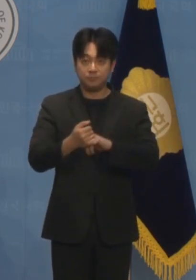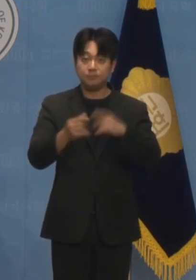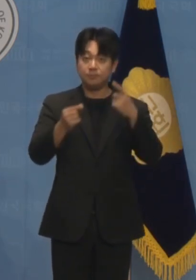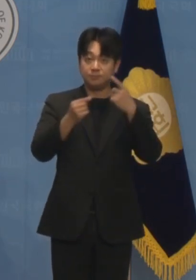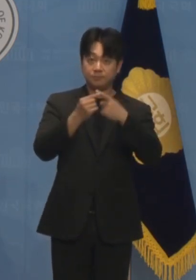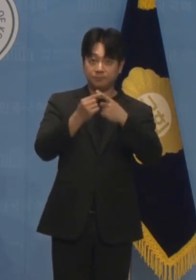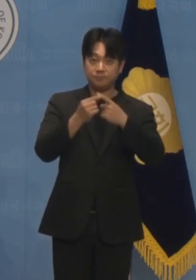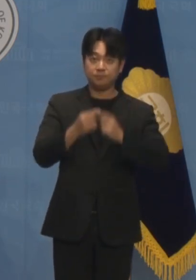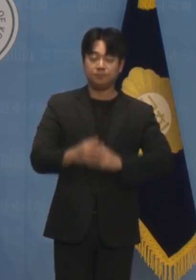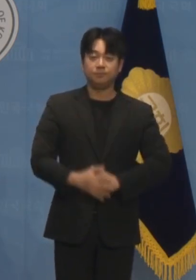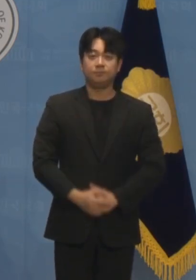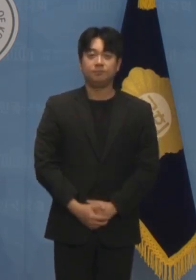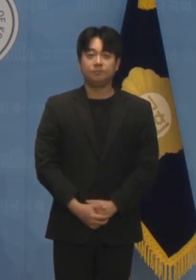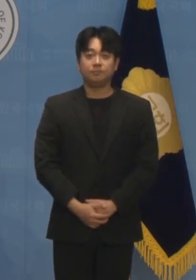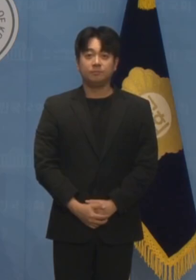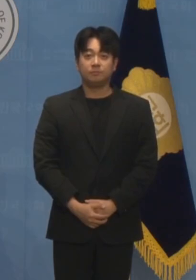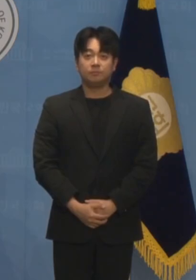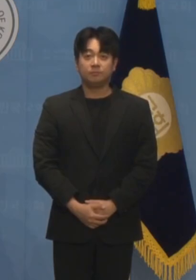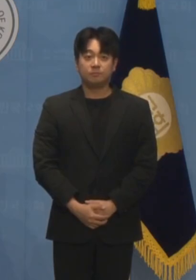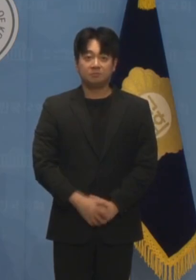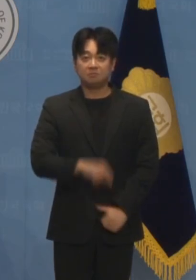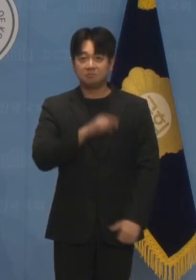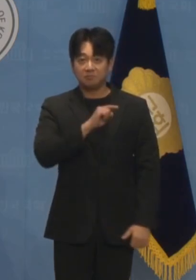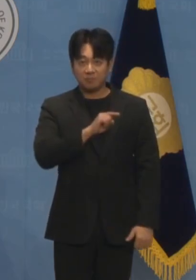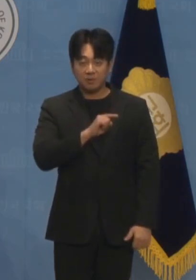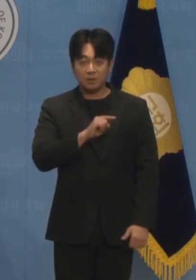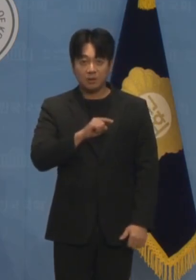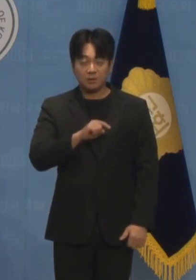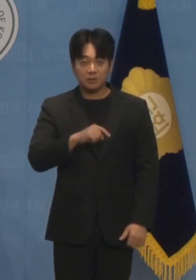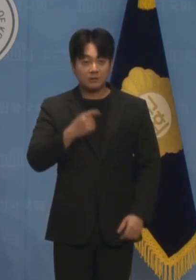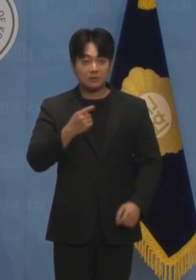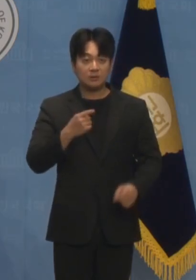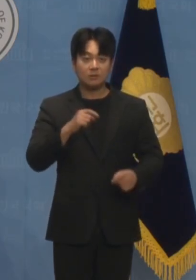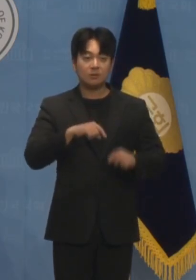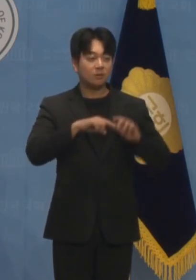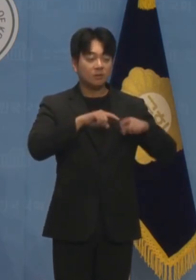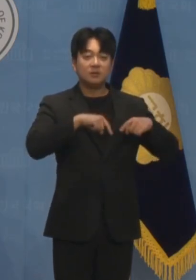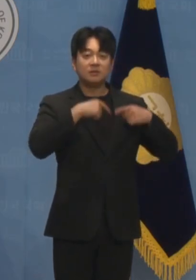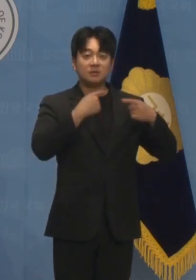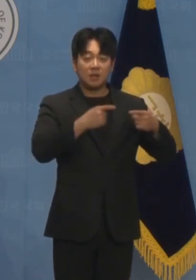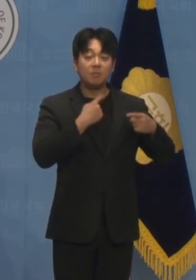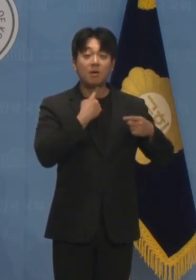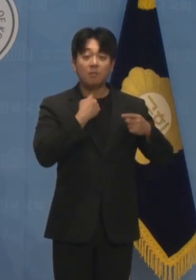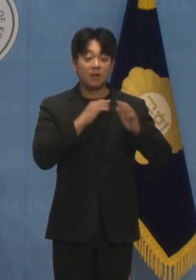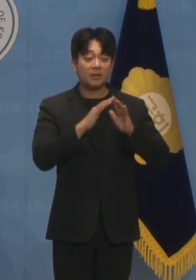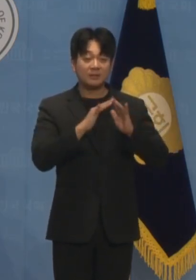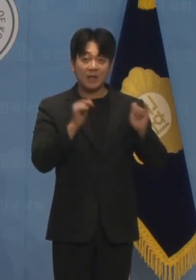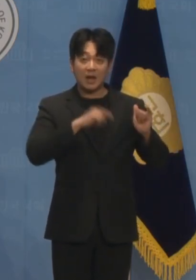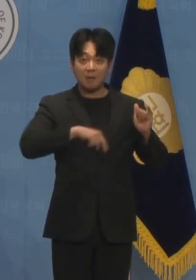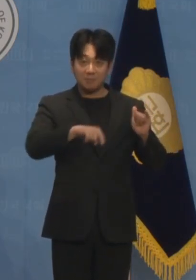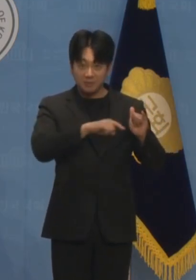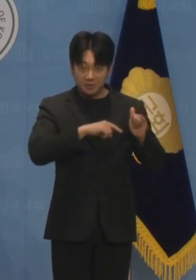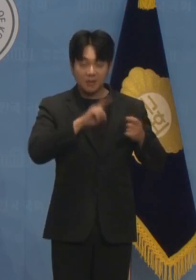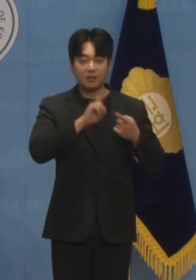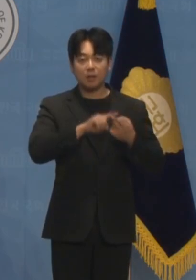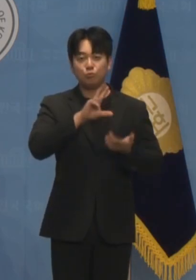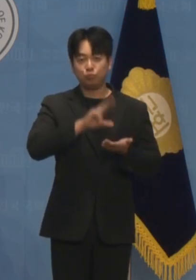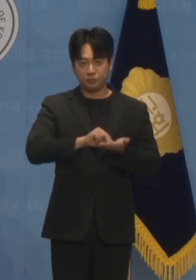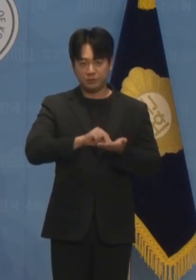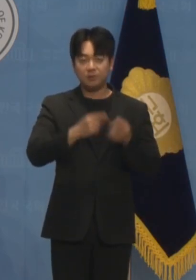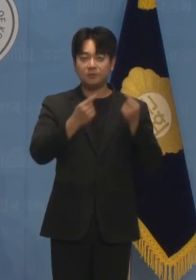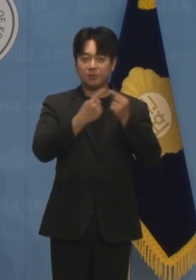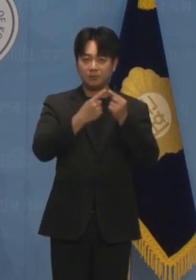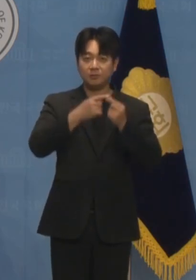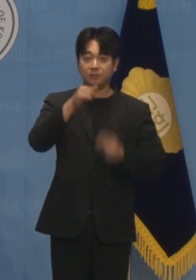먼저 비매너 응언으로 민폐 참관단이라는 비판을 받은 파리올림픽 참관단 문제입니다.